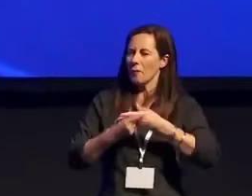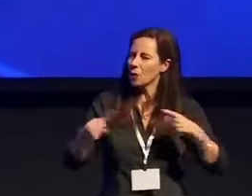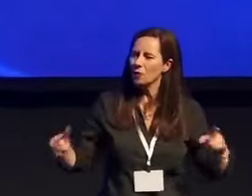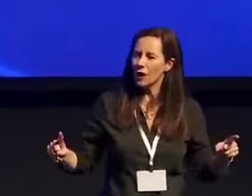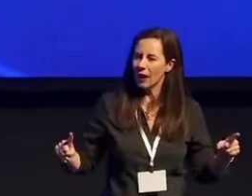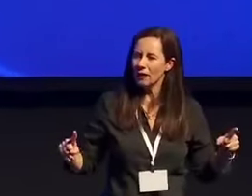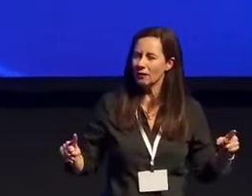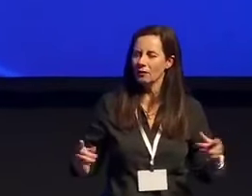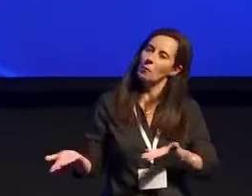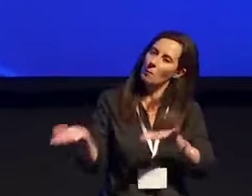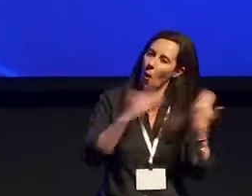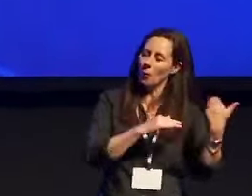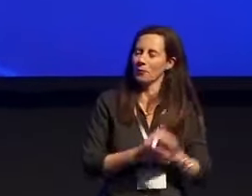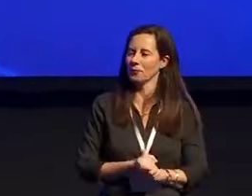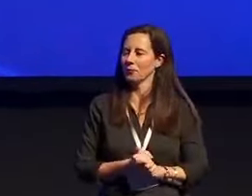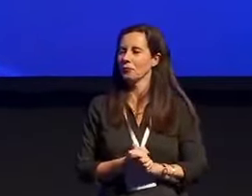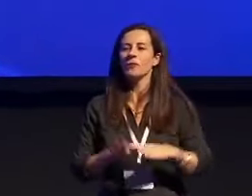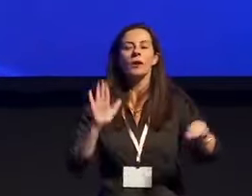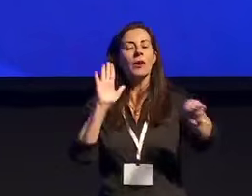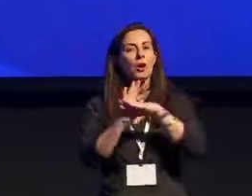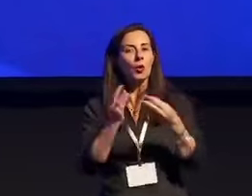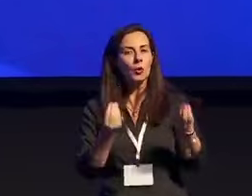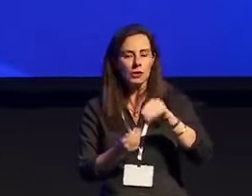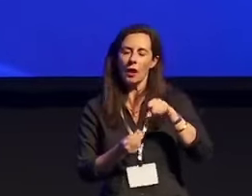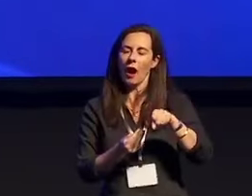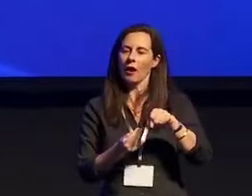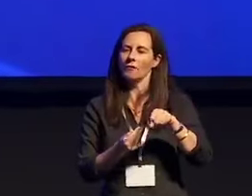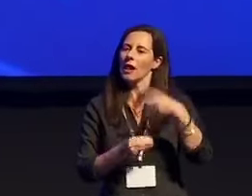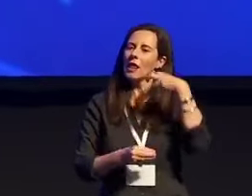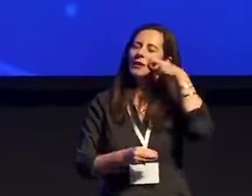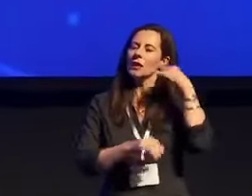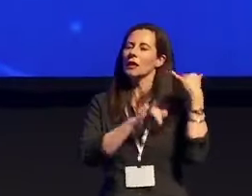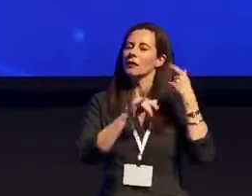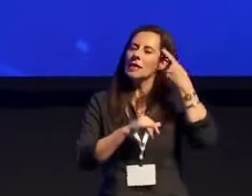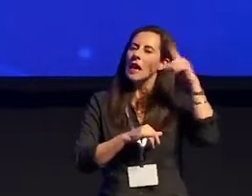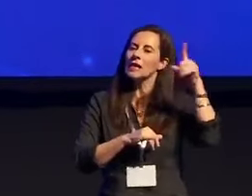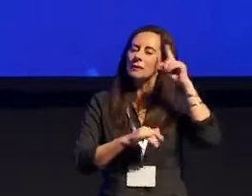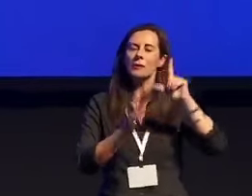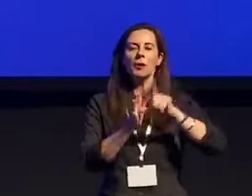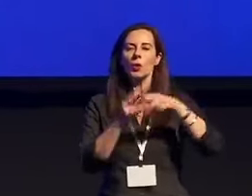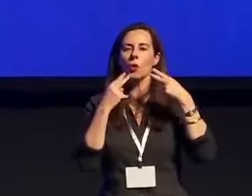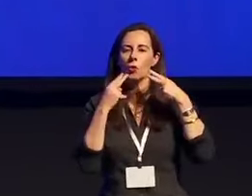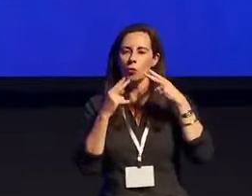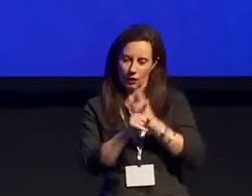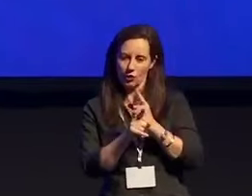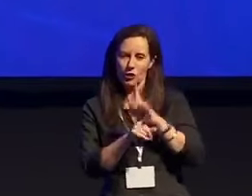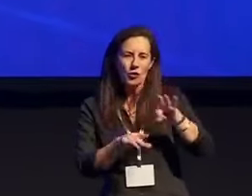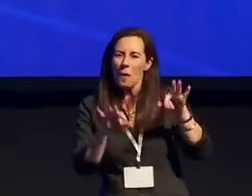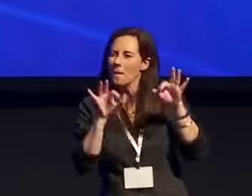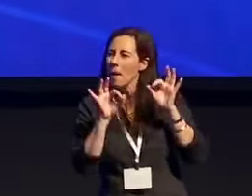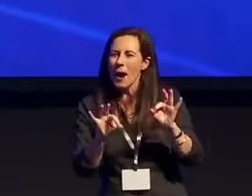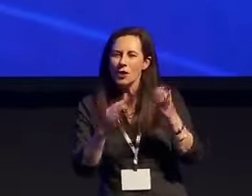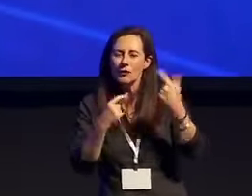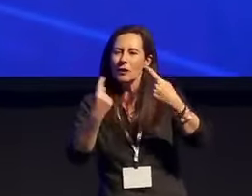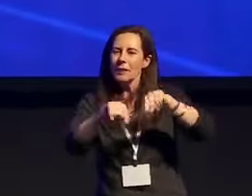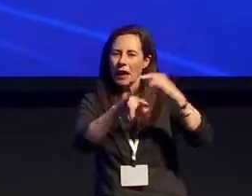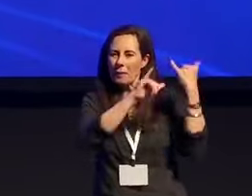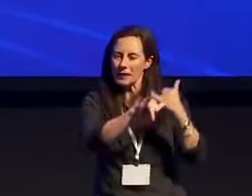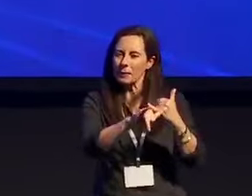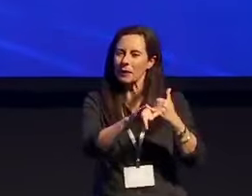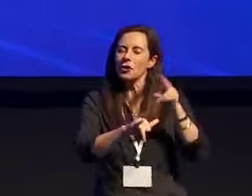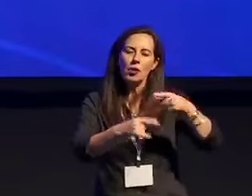ומגוונת. בואו. עיקרון נוסף זה לפרגן ליזמים בתחום טכנולוגיות נגישות. יש לנו ממש לפני מתחם